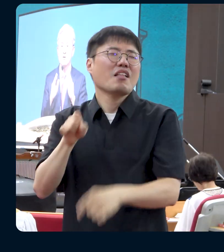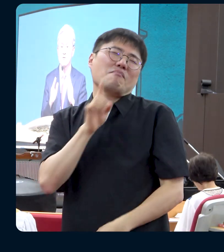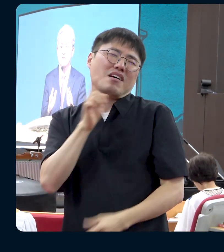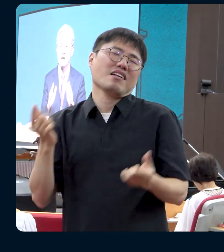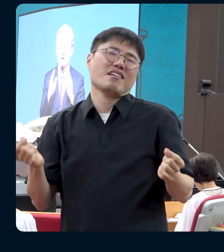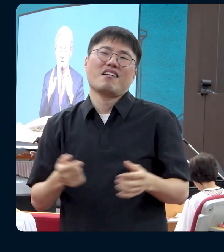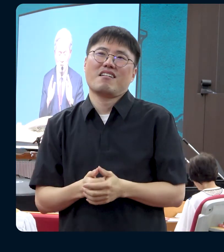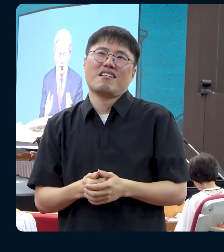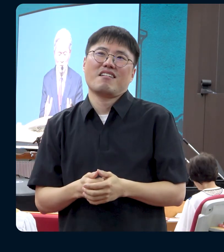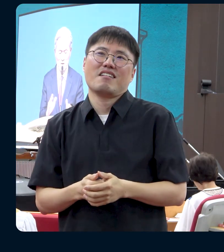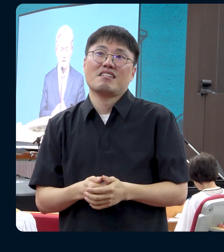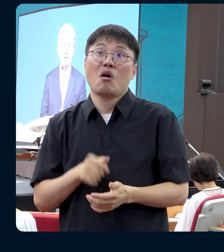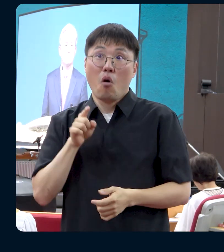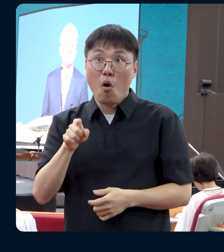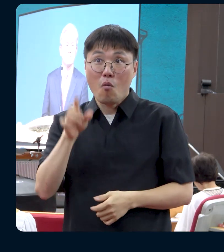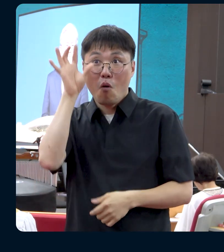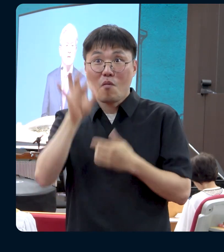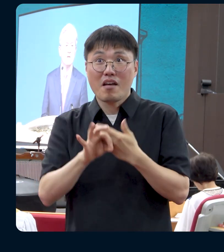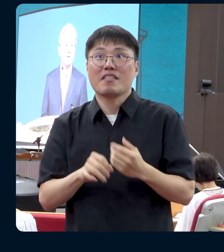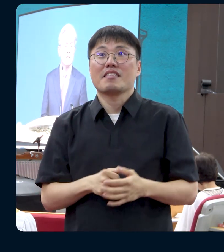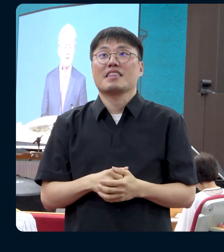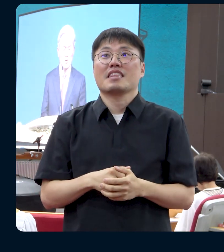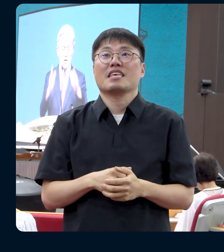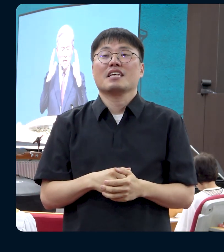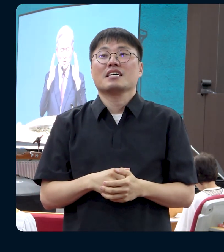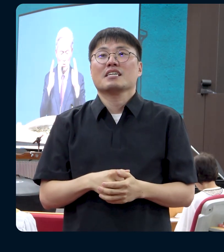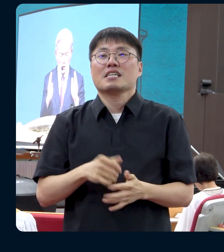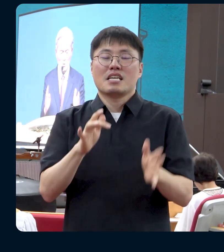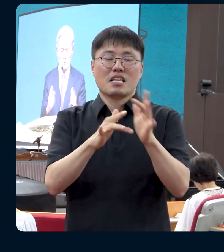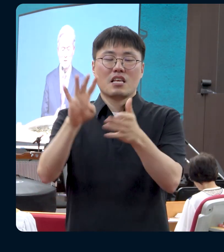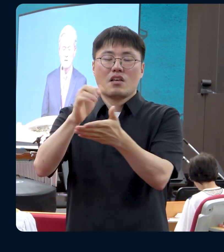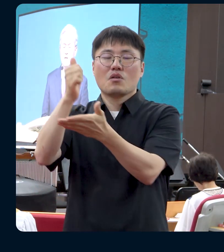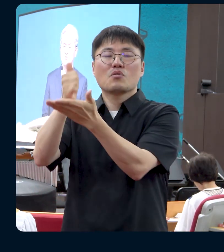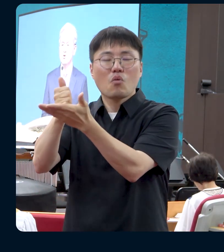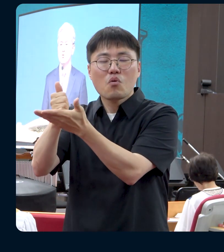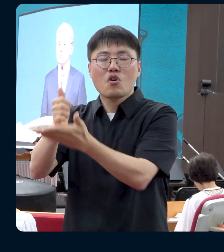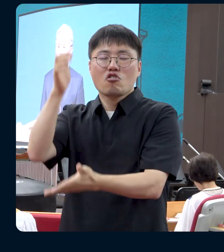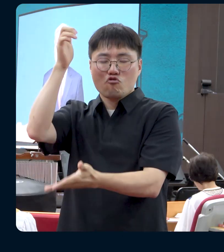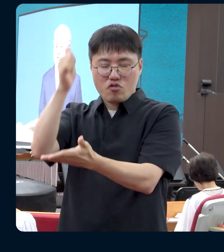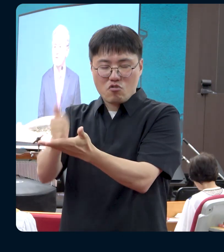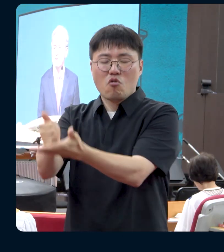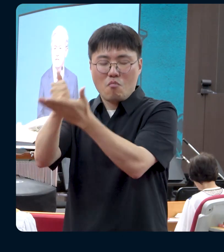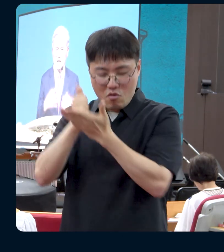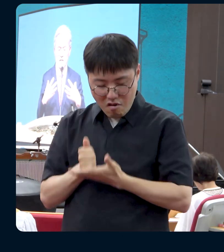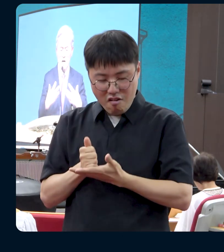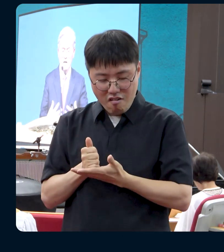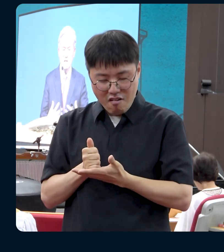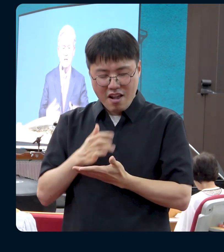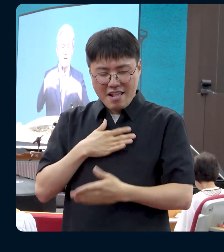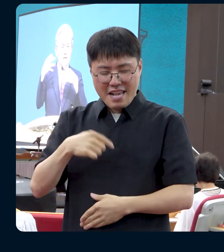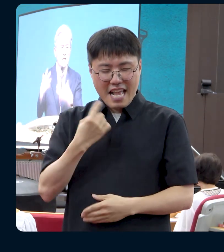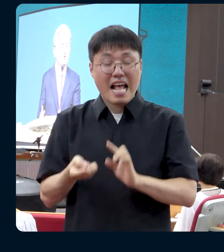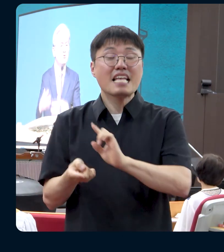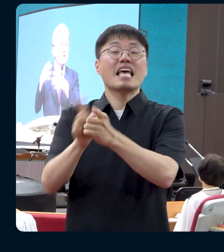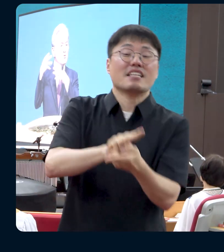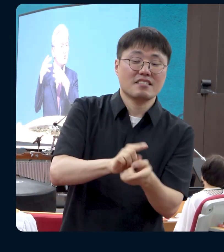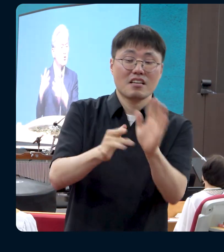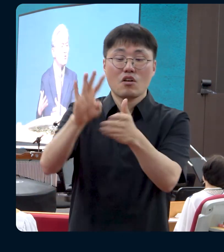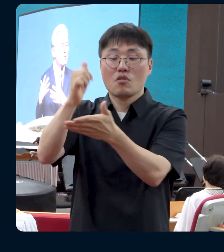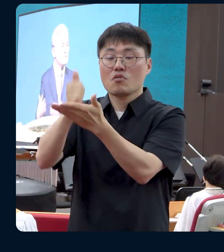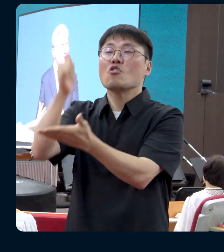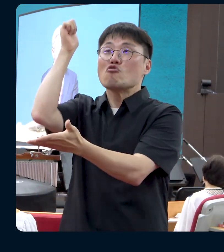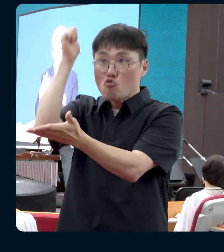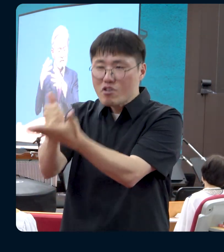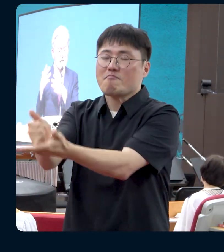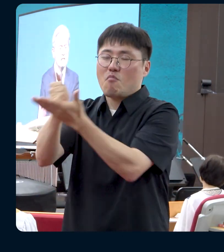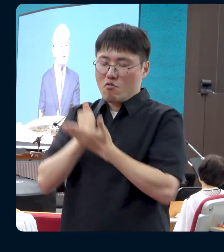그것입니다. 자, 그런데 그렇다 보니까 그렇게 예수 그리스도를 주인으로 모시면서, 자기 자아 대신에 예수